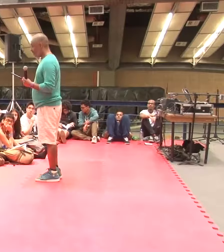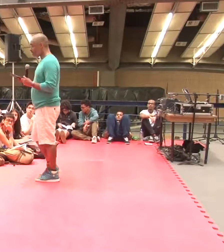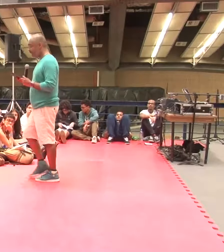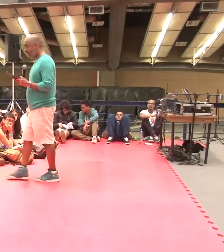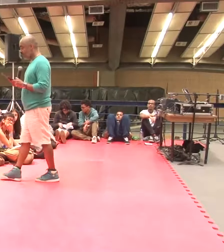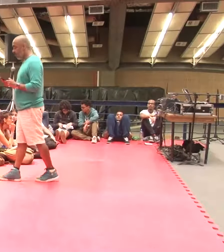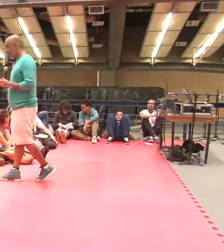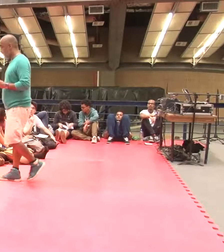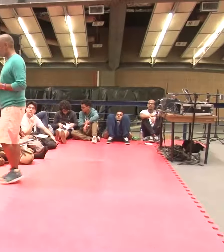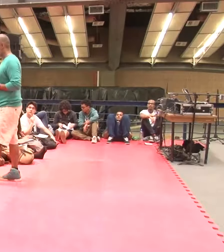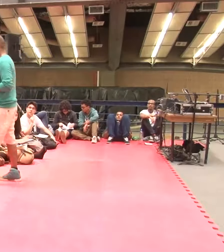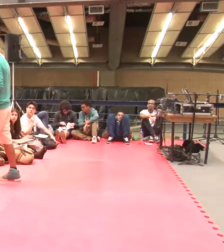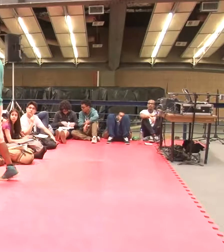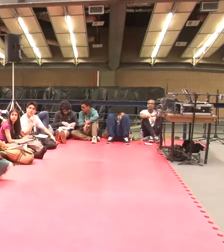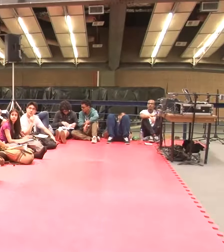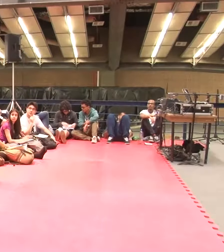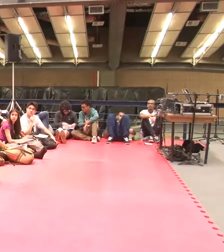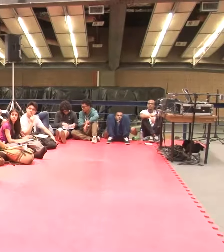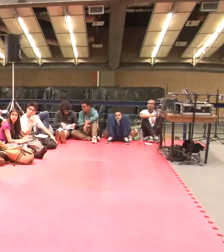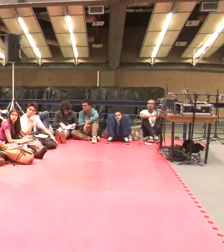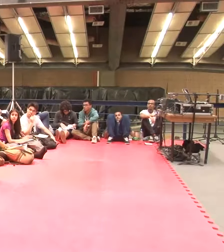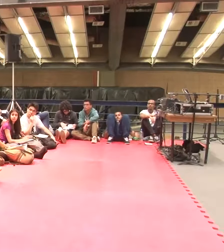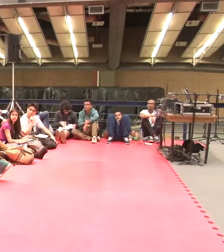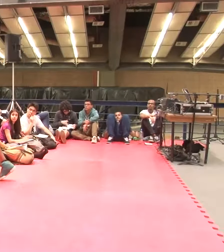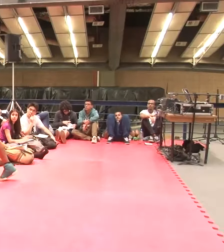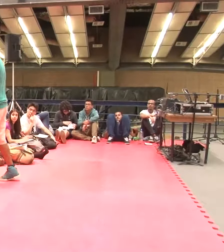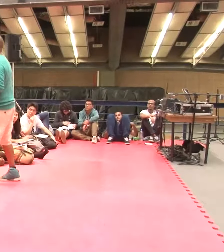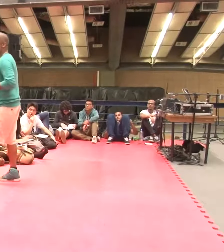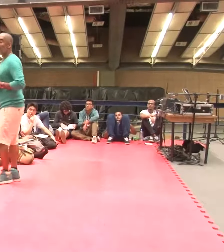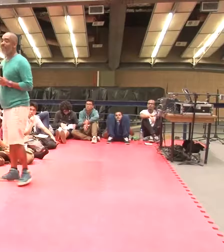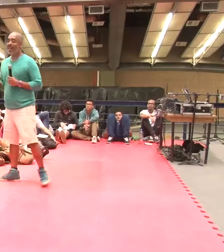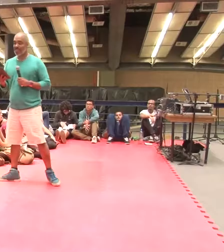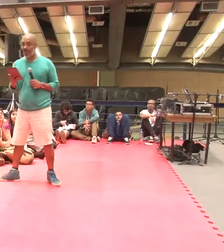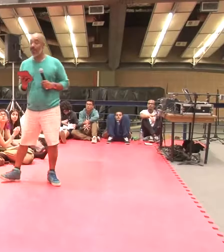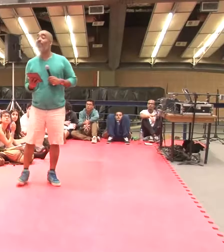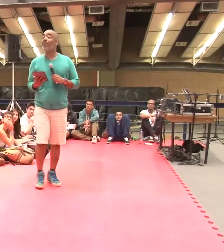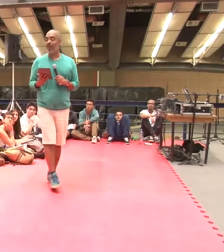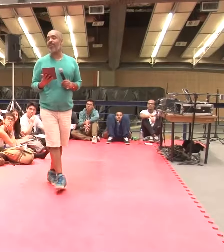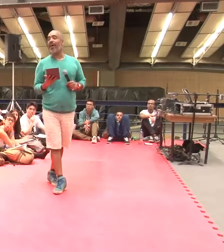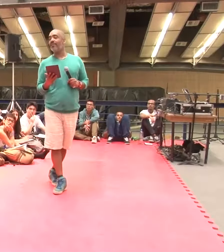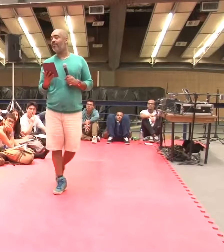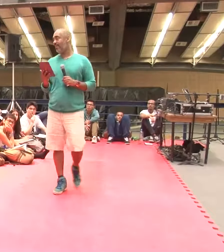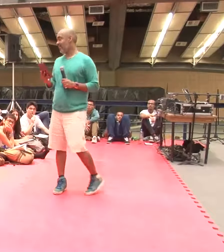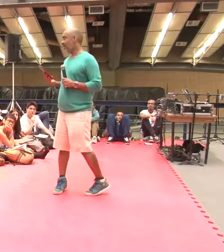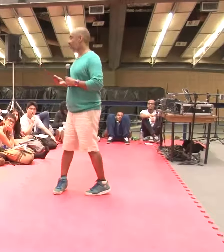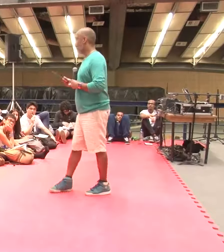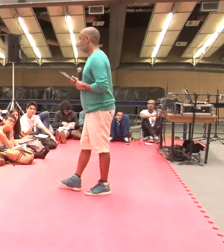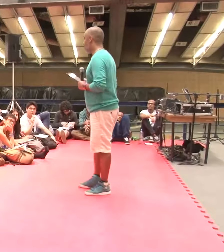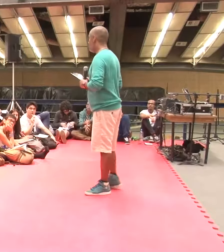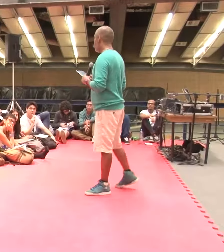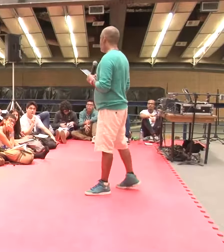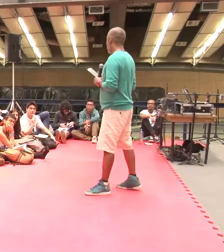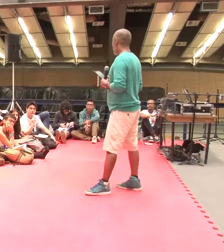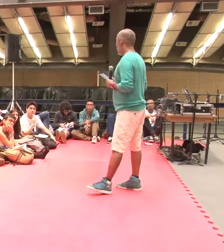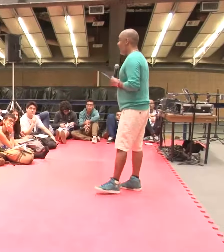Mais ou menos metade do romance, capítulo 12. Pombinha aparece com o personagem, né? Até